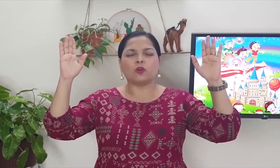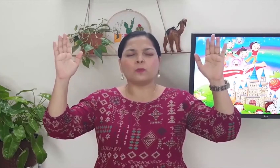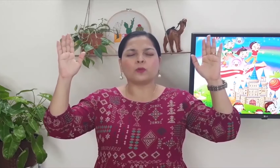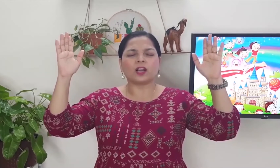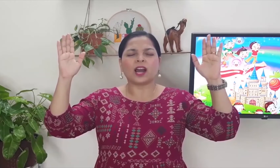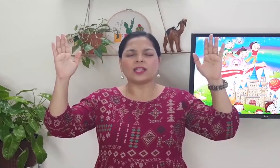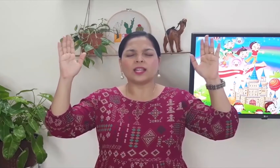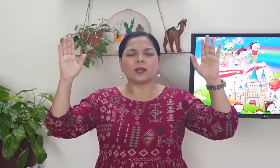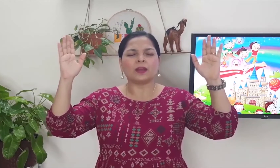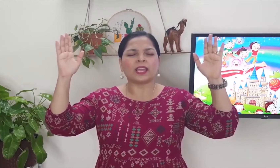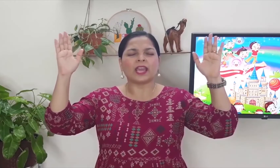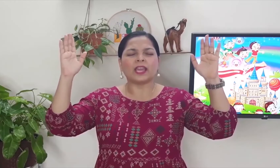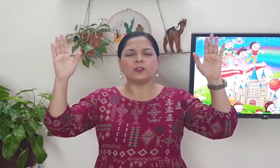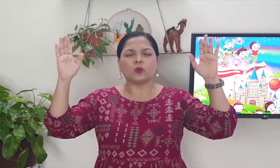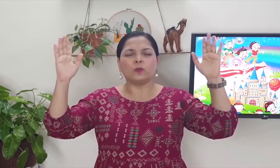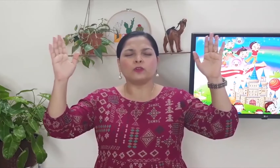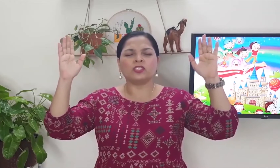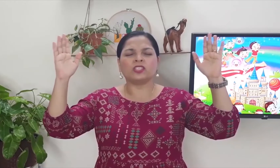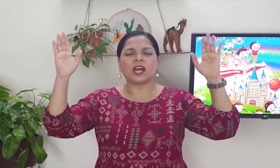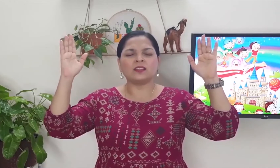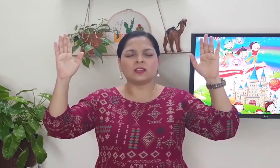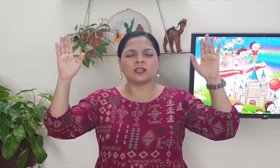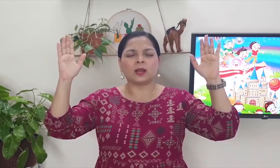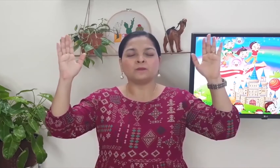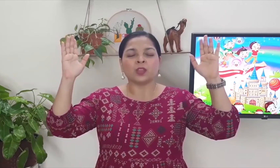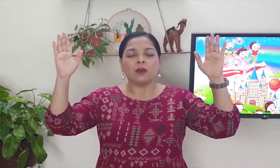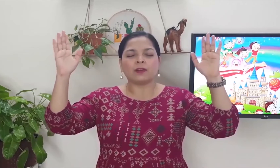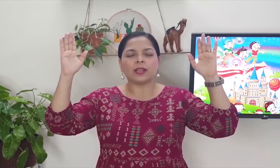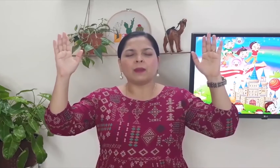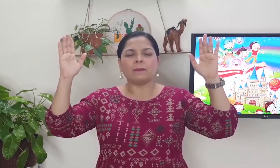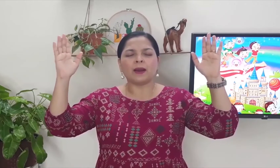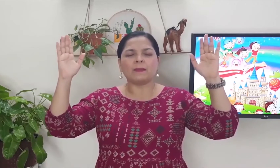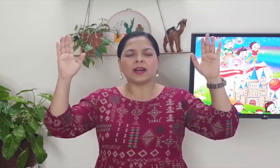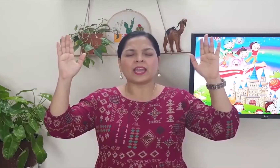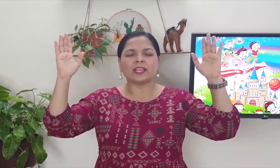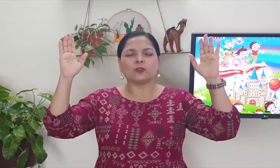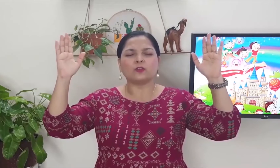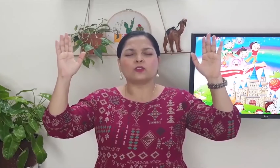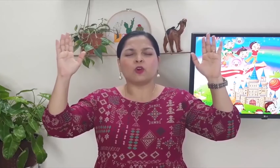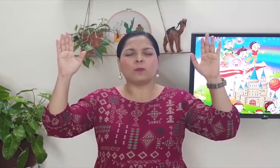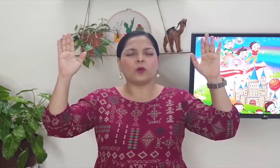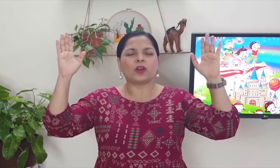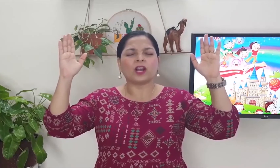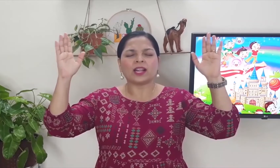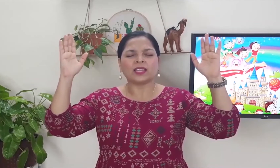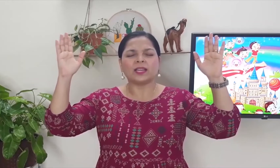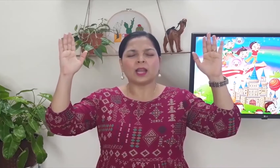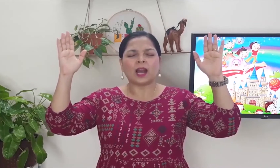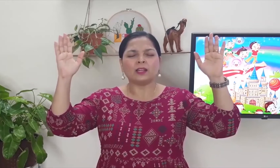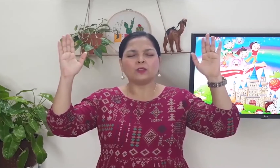हातलाई बढाउनुहोस्। सिना दला सेठी न सोरमा साथा सिनी न साथा र सोरमा